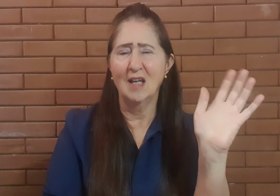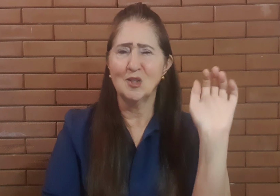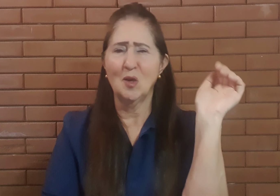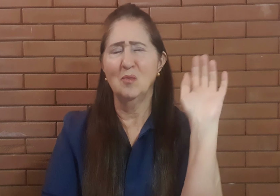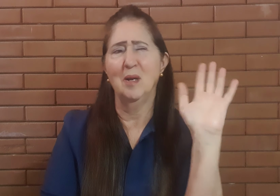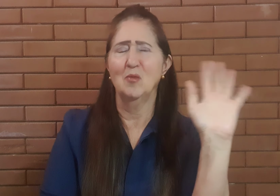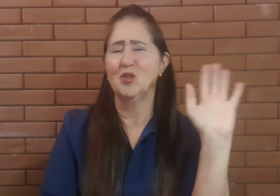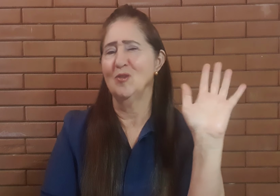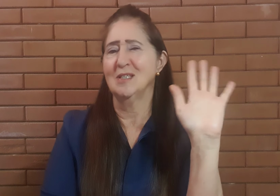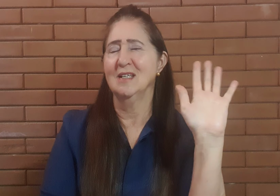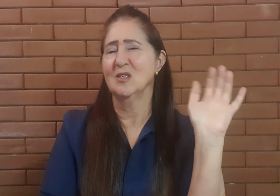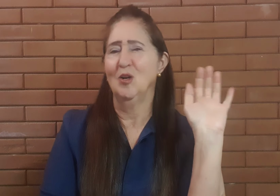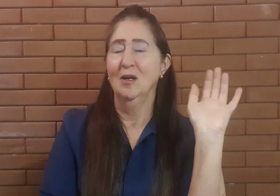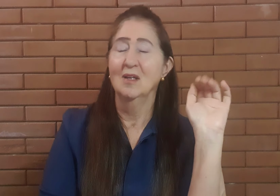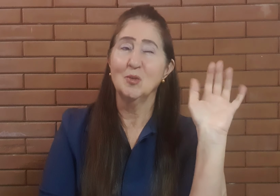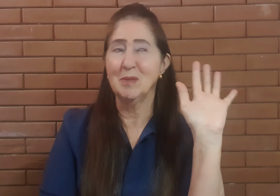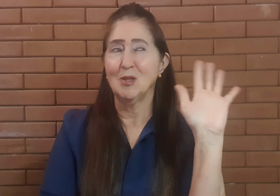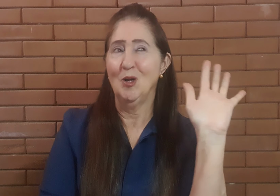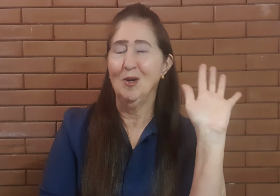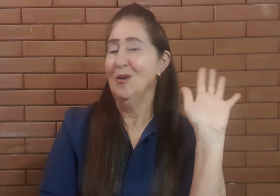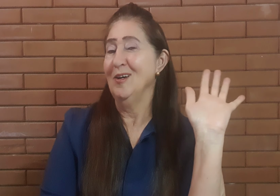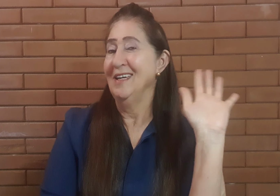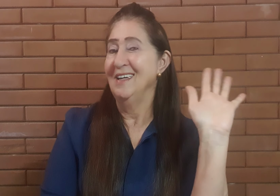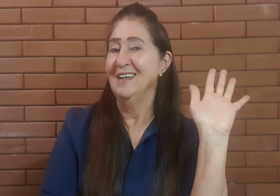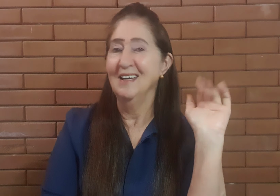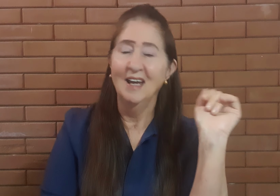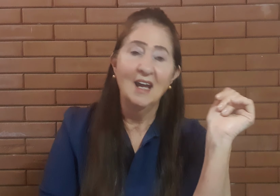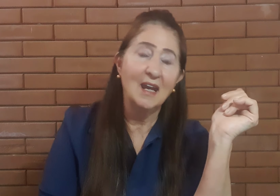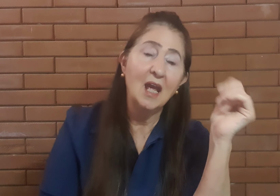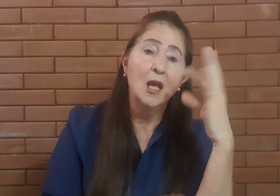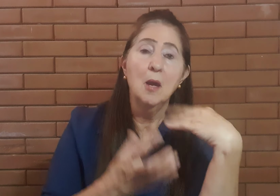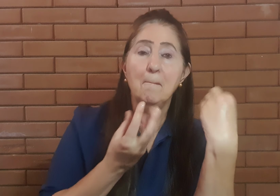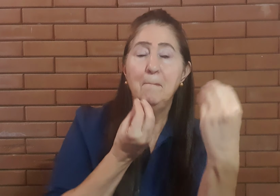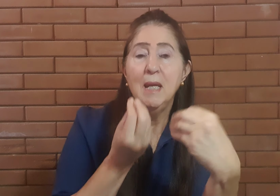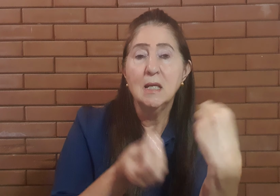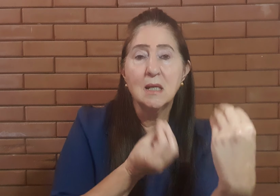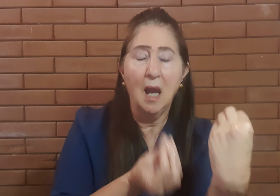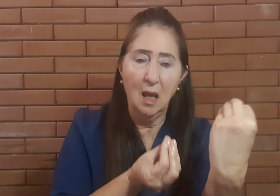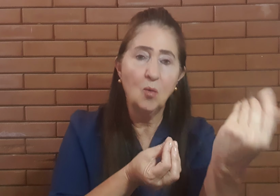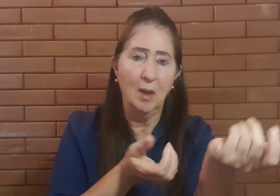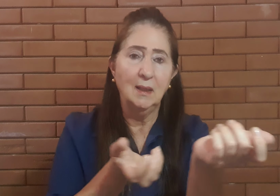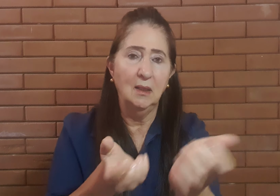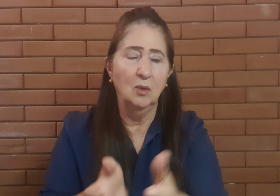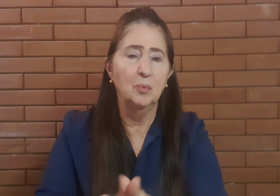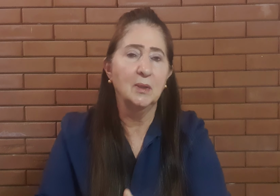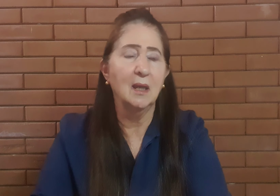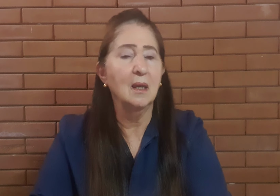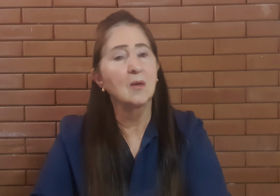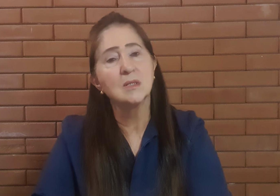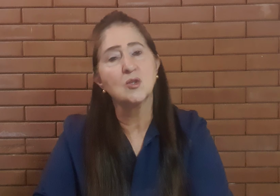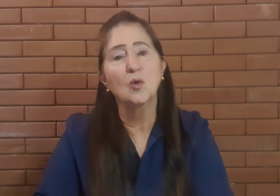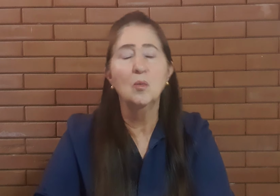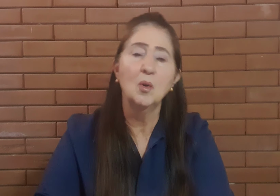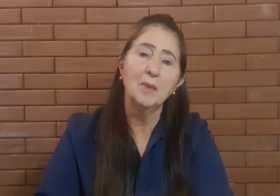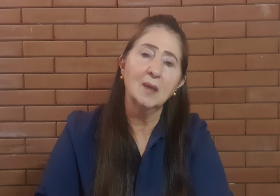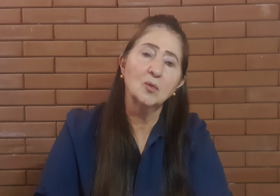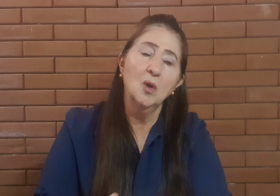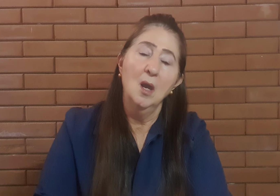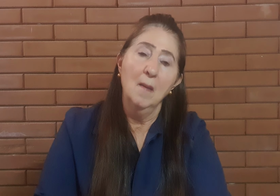só um tchauzinho assim, ó, tipo assim, ó, oi, né? Brincar com a língua, porque eu estou num momento